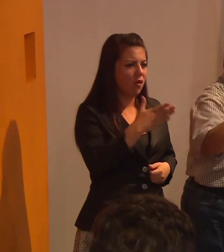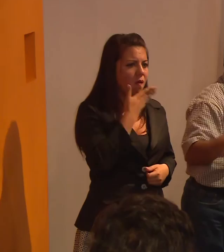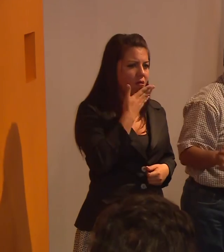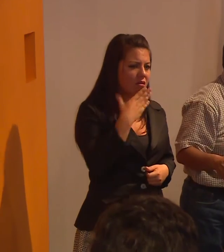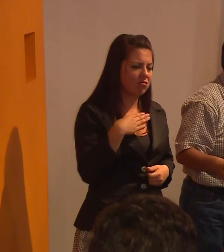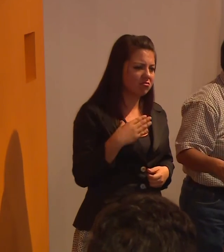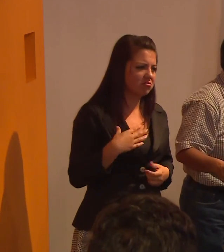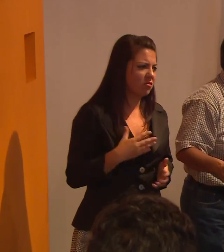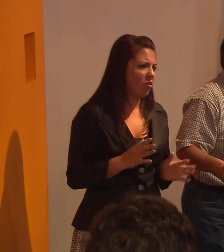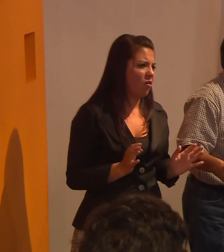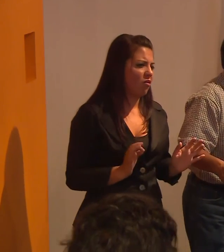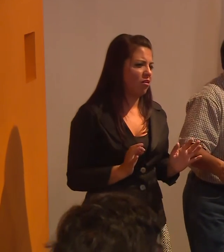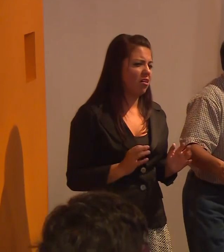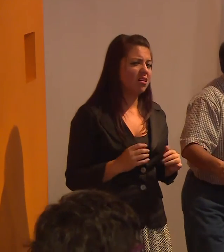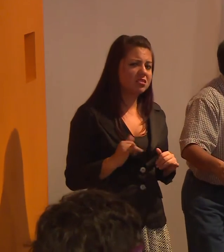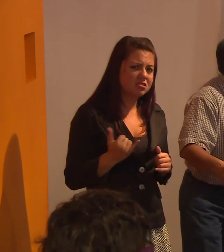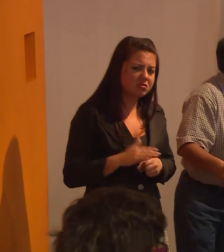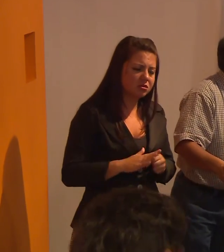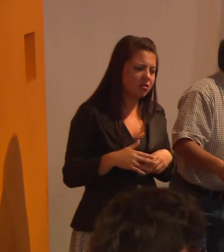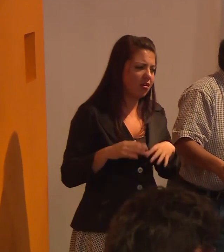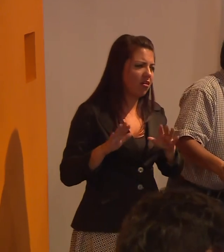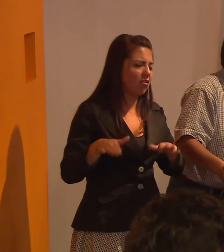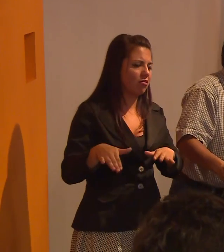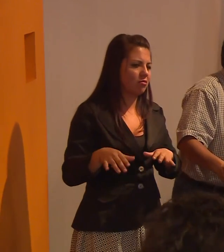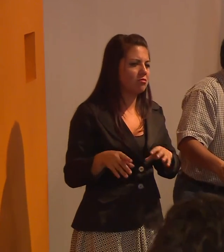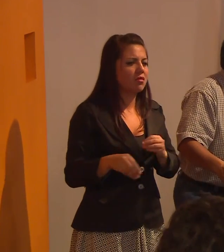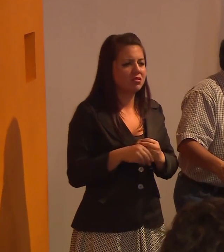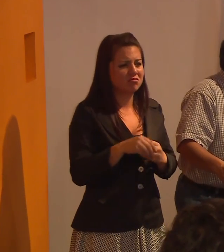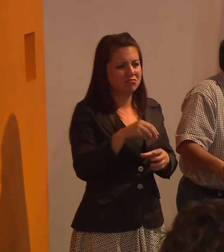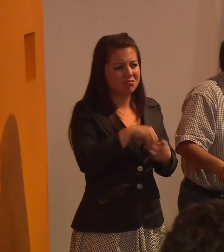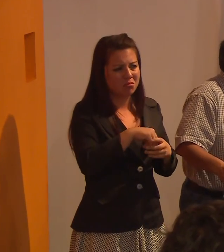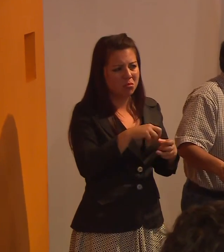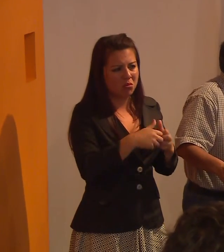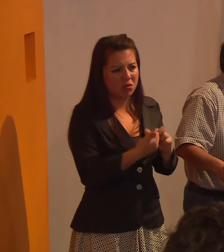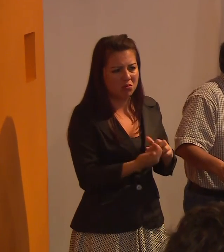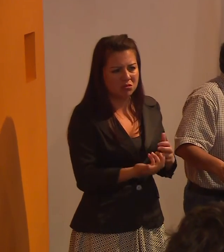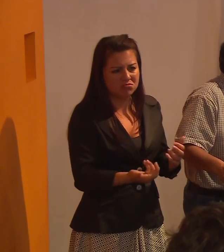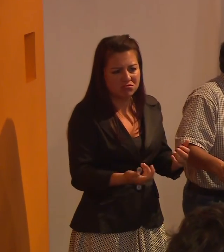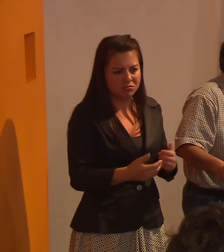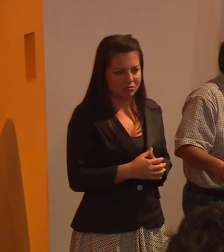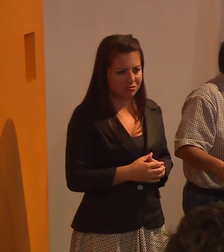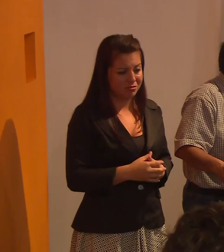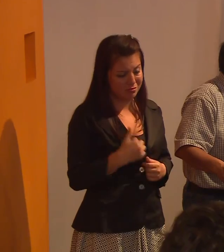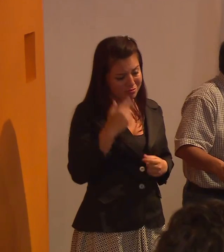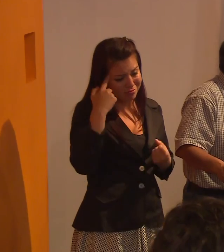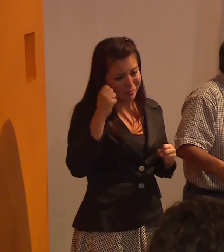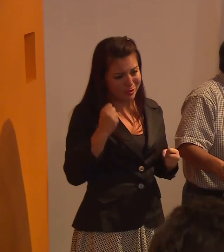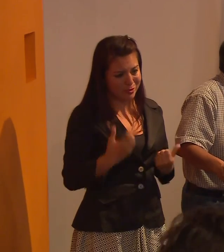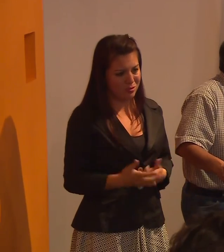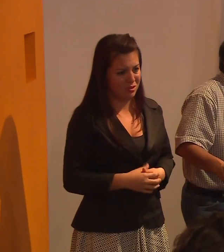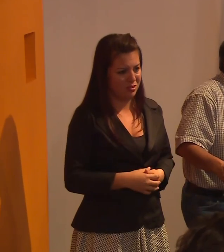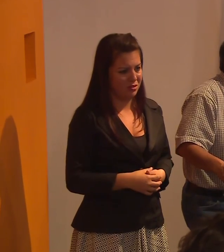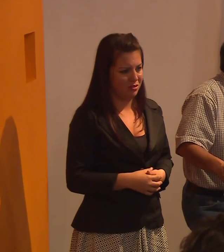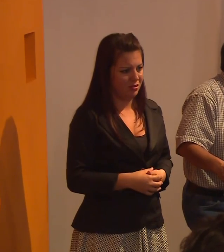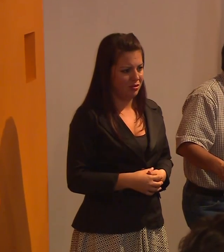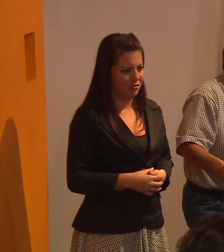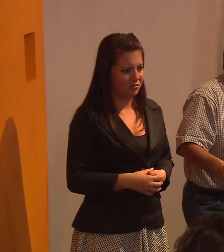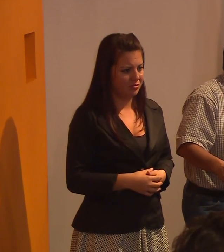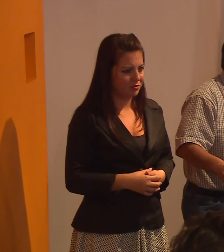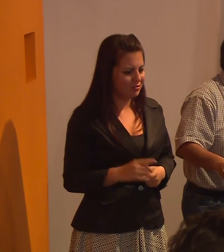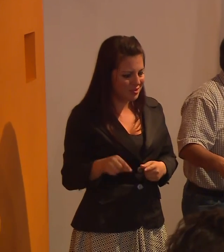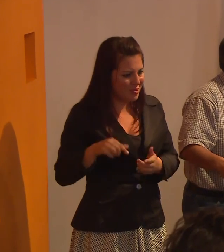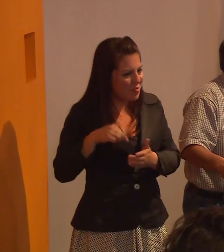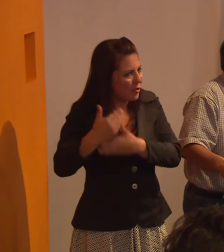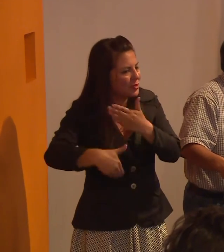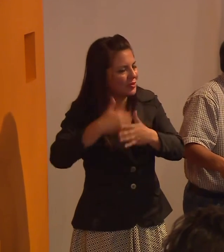conflictos internos. Sin embargo, el proceso de la democratización debe ser